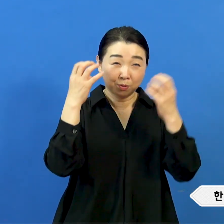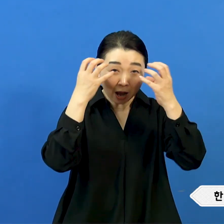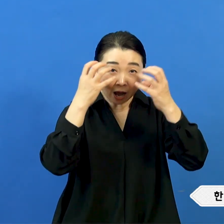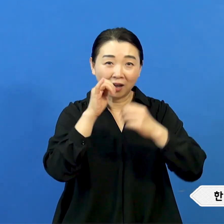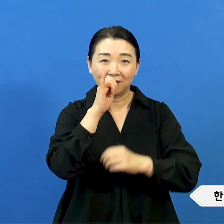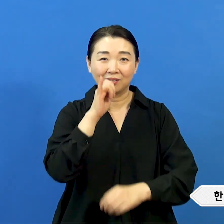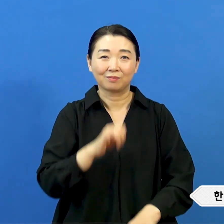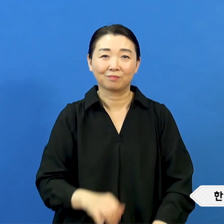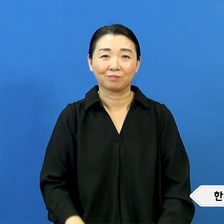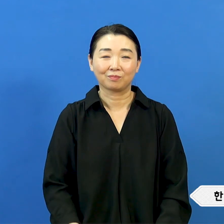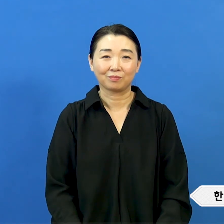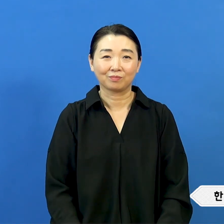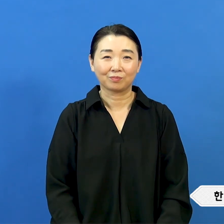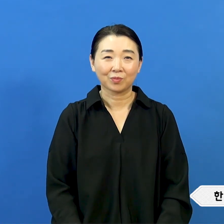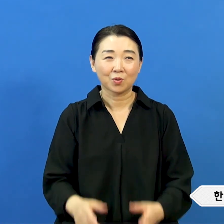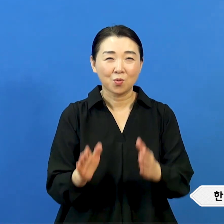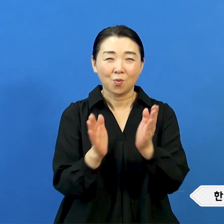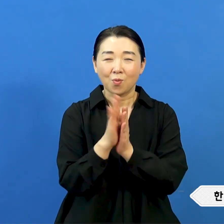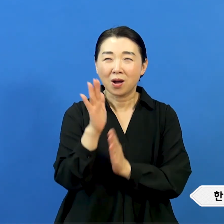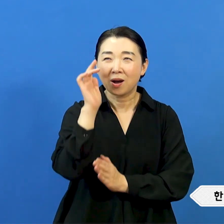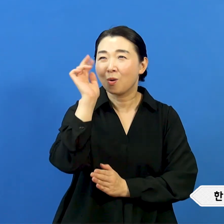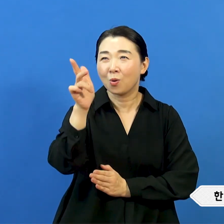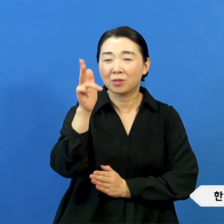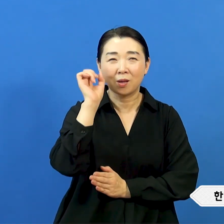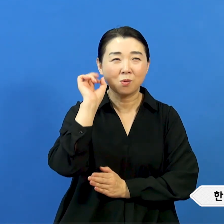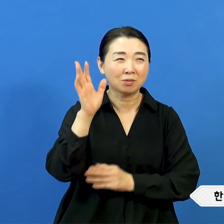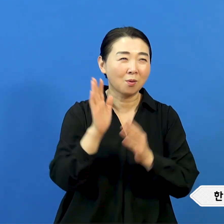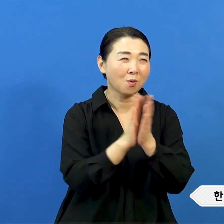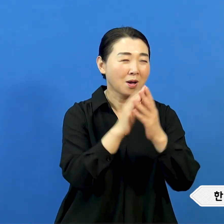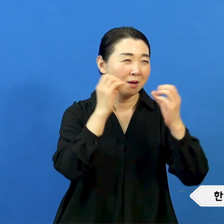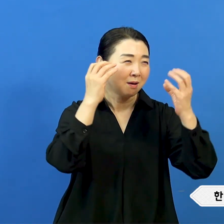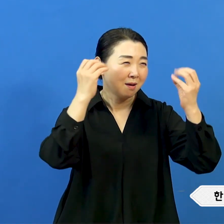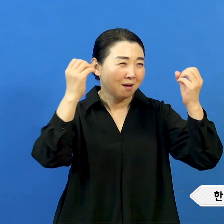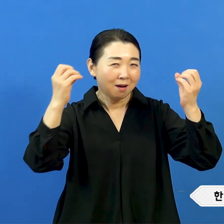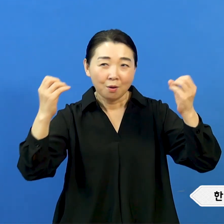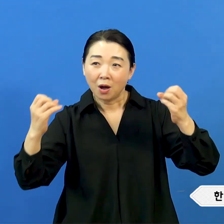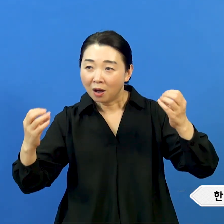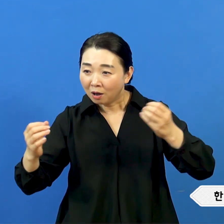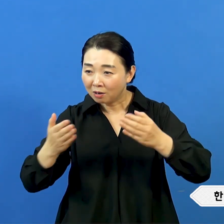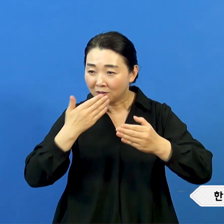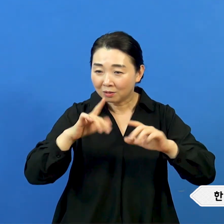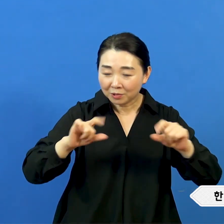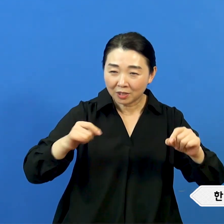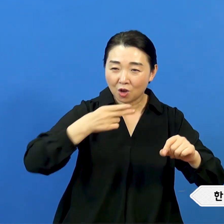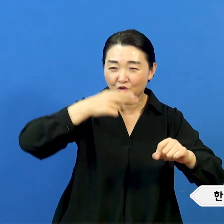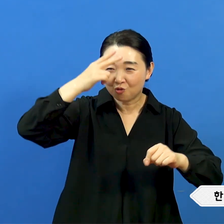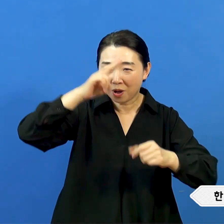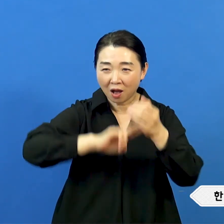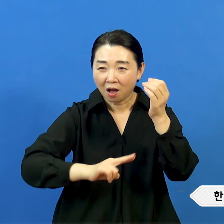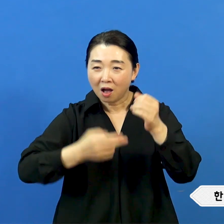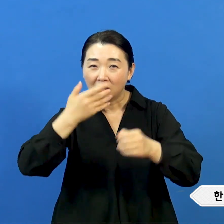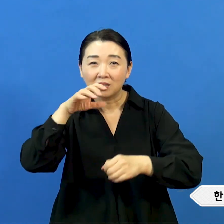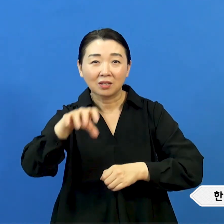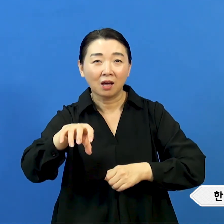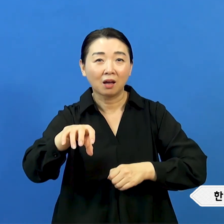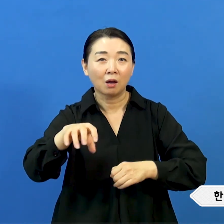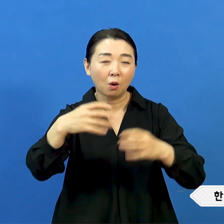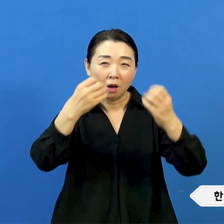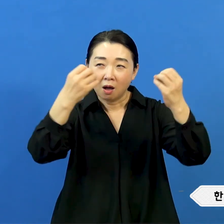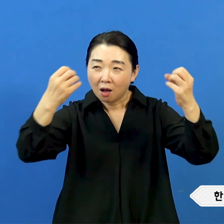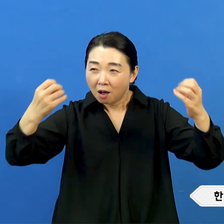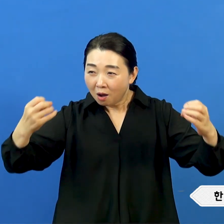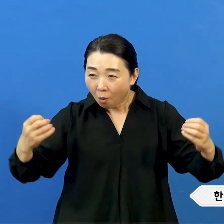휘둥그레졌습니다. 휘황찬란한 호텔이며 온갖 진귀한 음식과 술을 파는 그 식당, 또